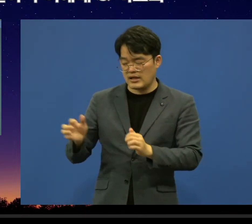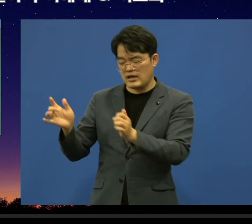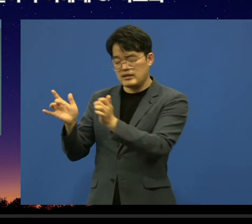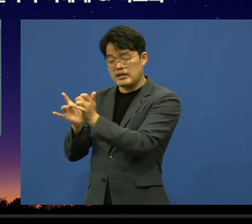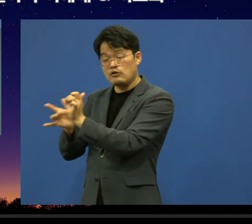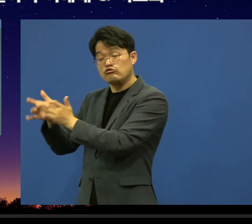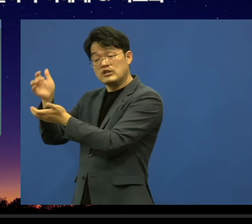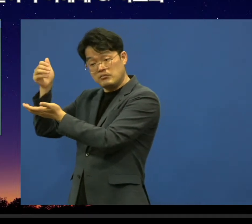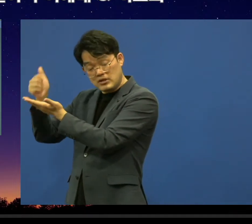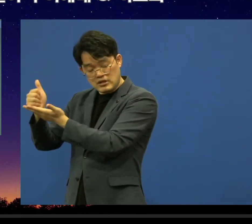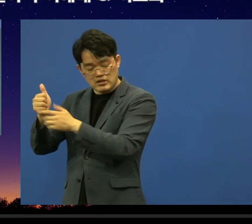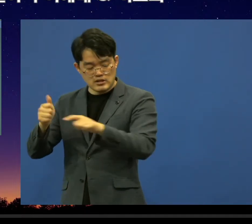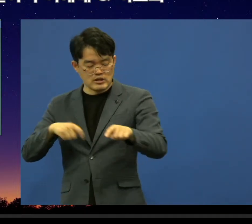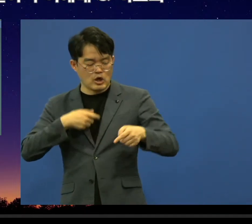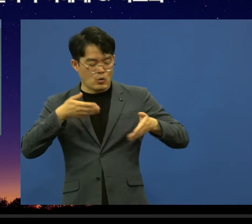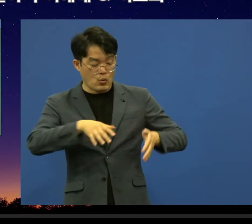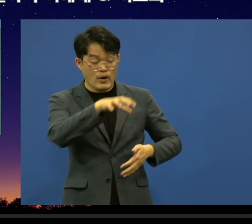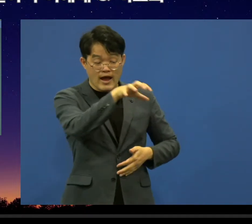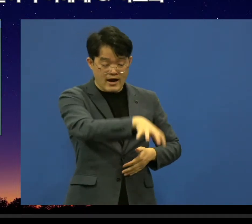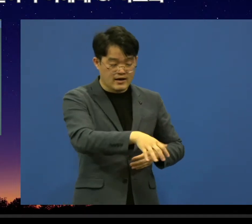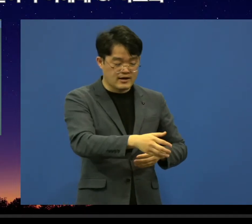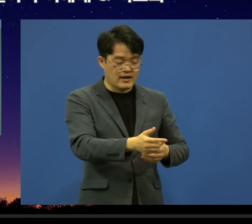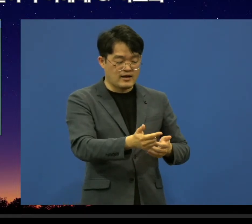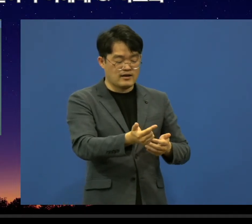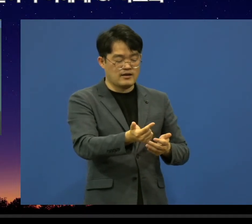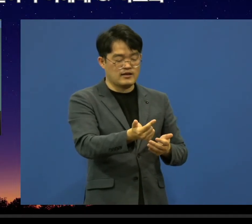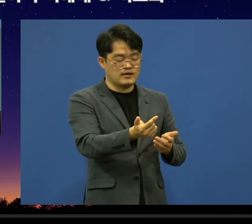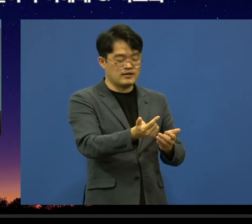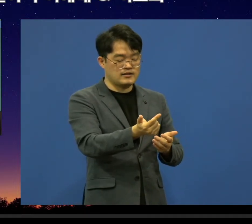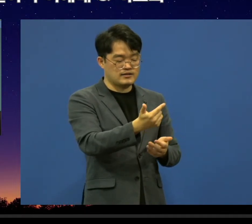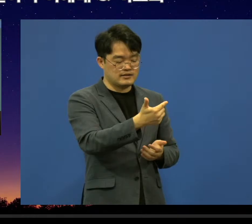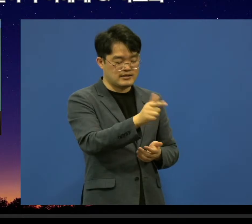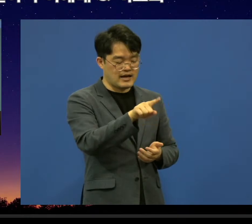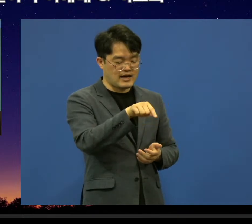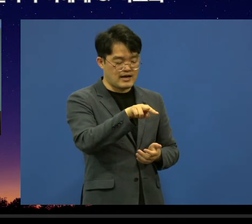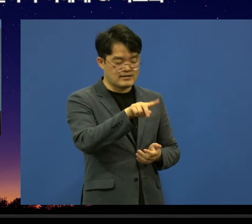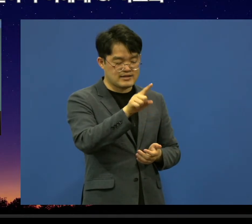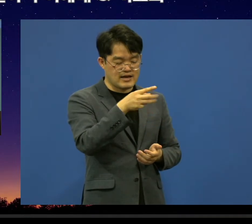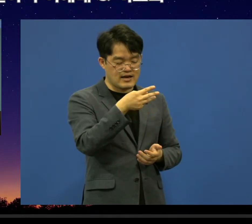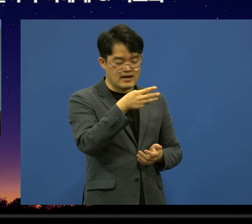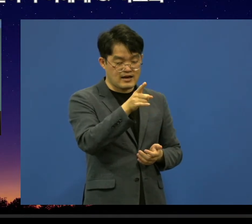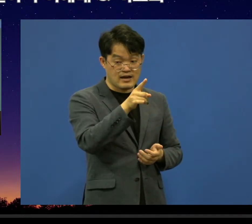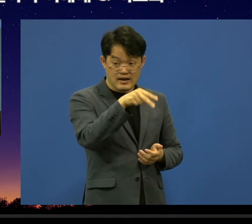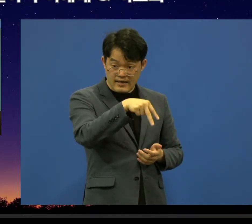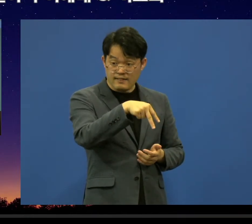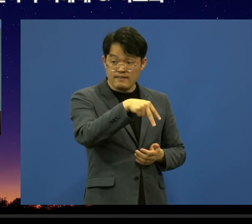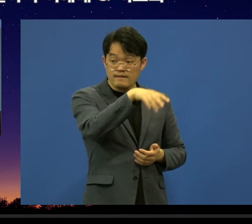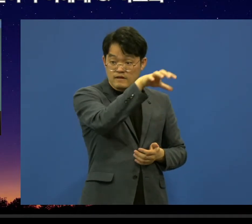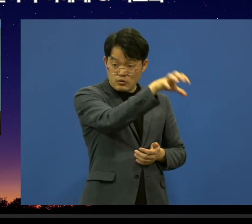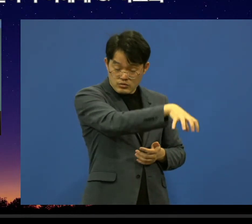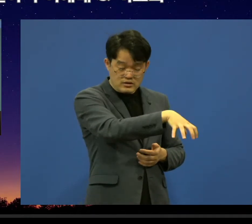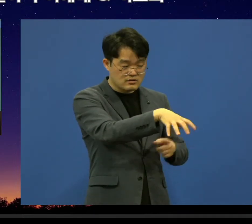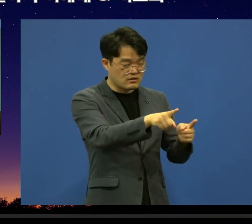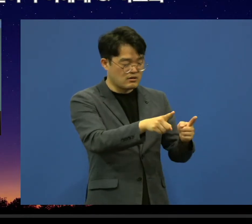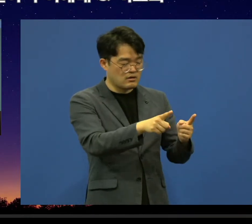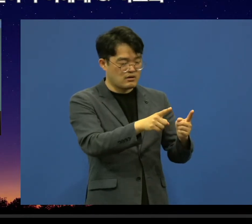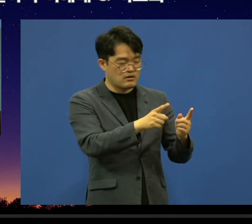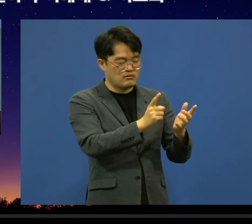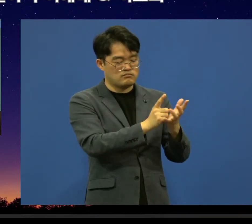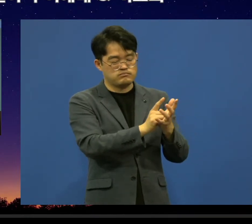합니다. 마태복음 13장 57절에 보면 이런 말씀이 나와요. 예수를 배척한지라